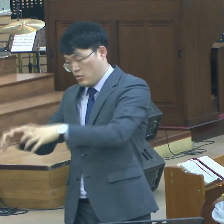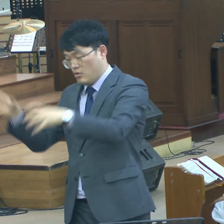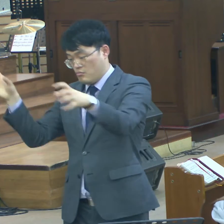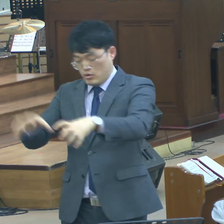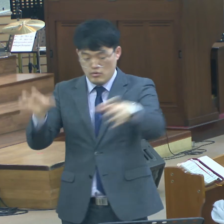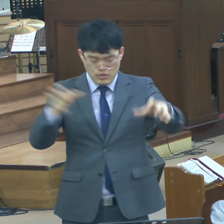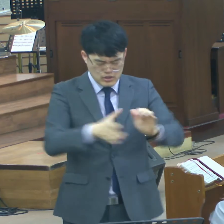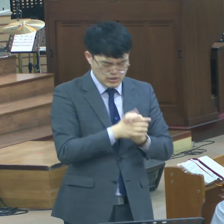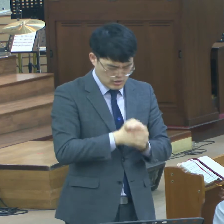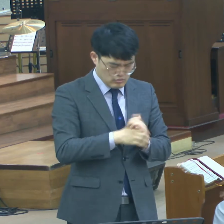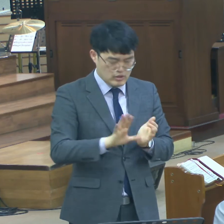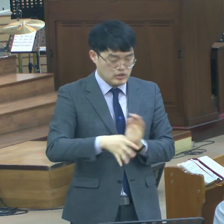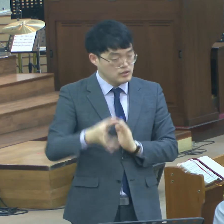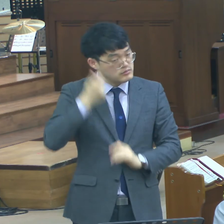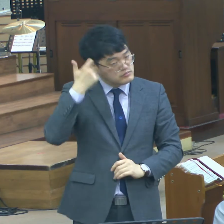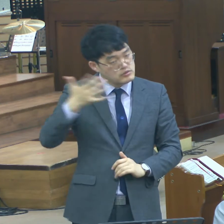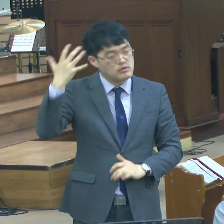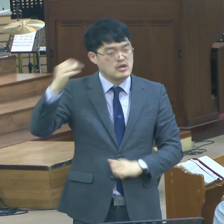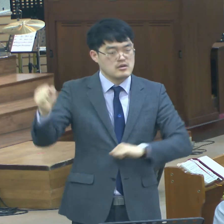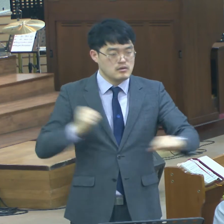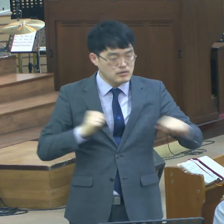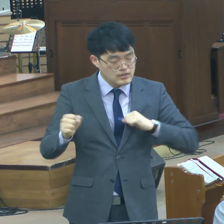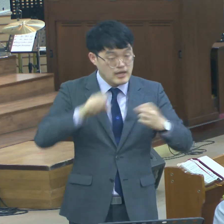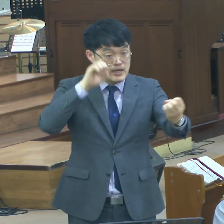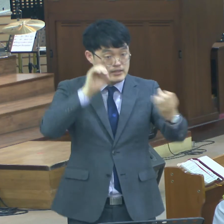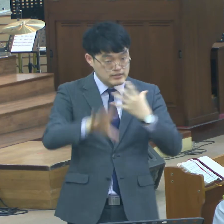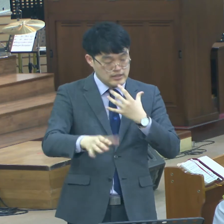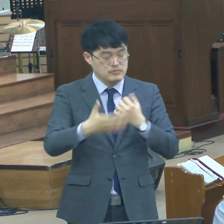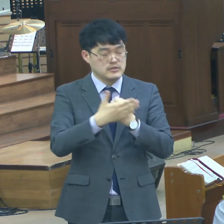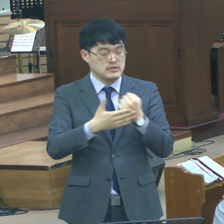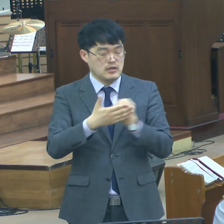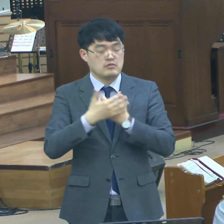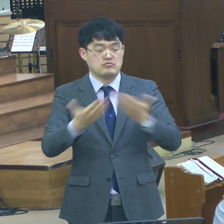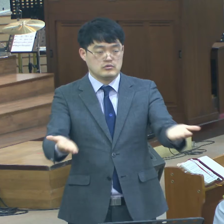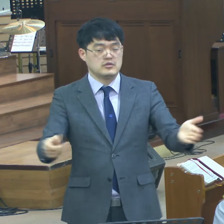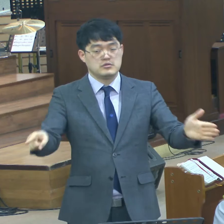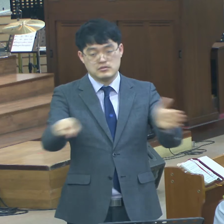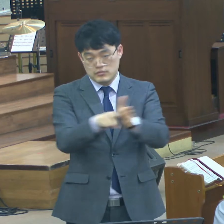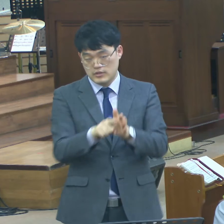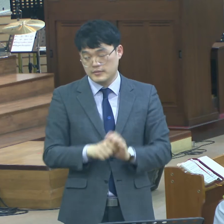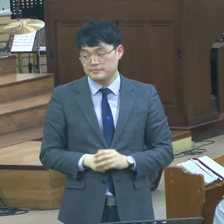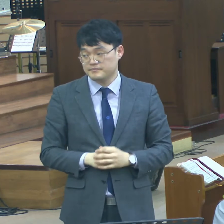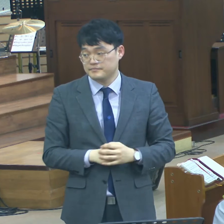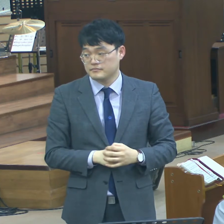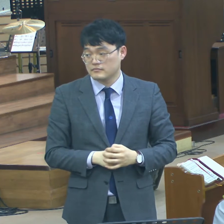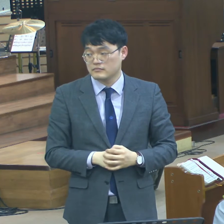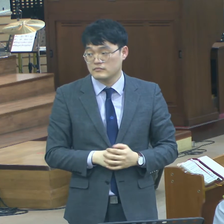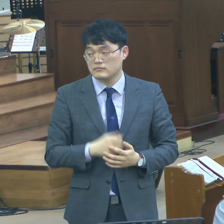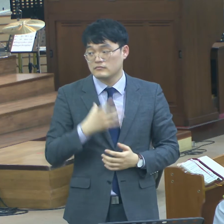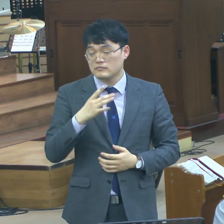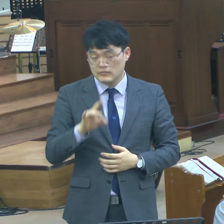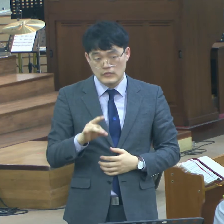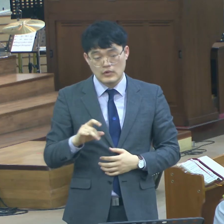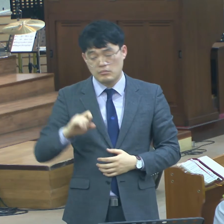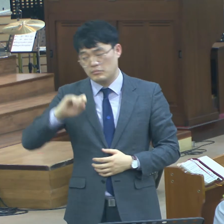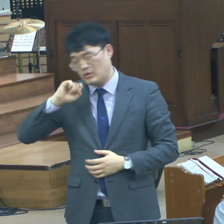역사가 있고 응답이 있고 은혜가 주어지는 줄 믿습니다. 물론 어려워서 집에서 기도해도 은혜를